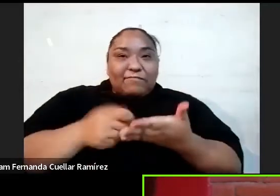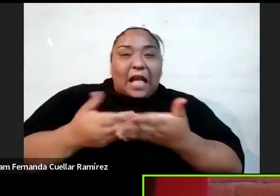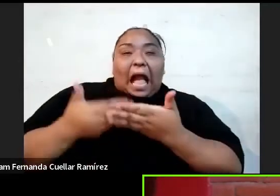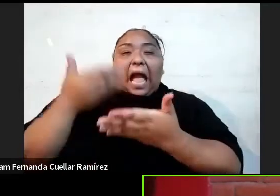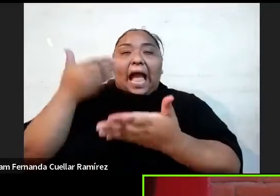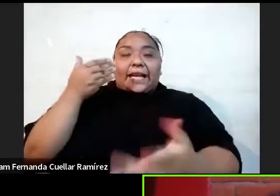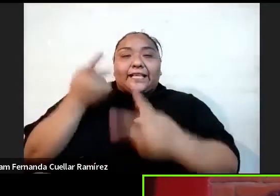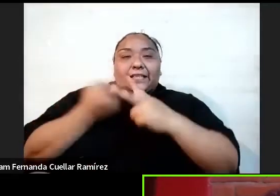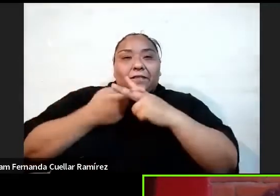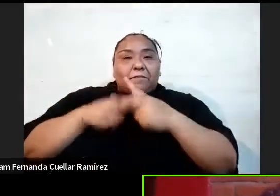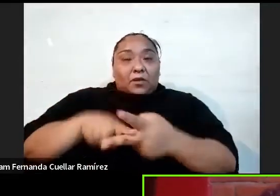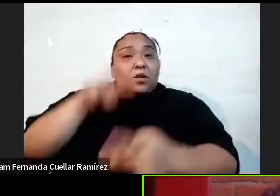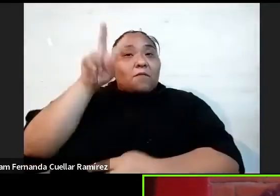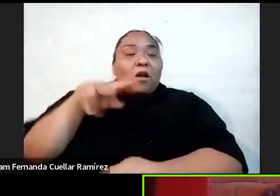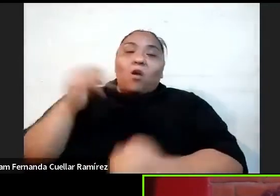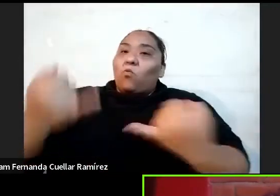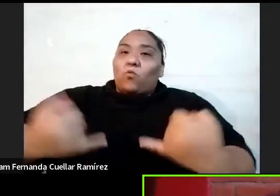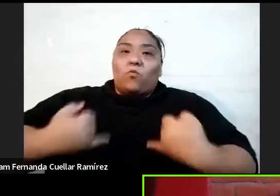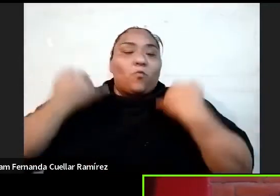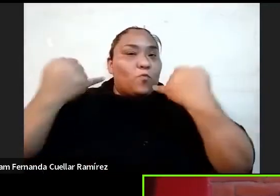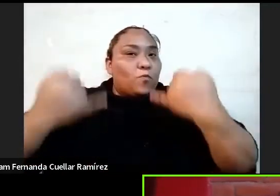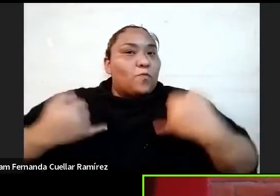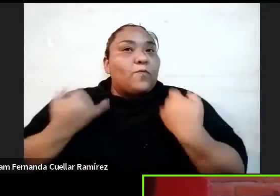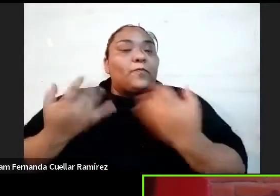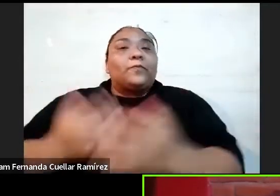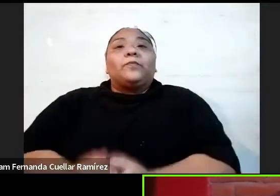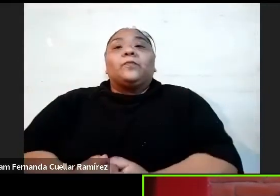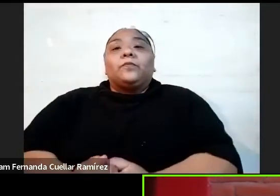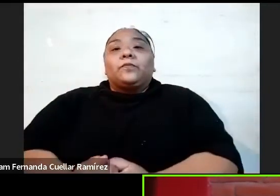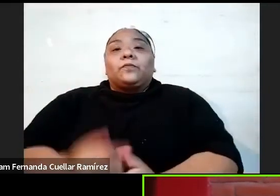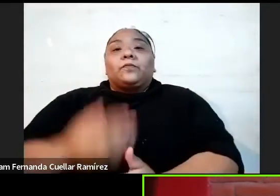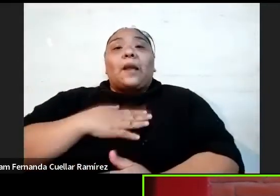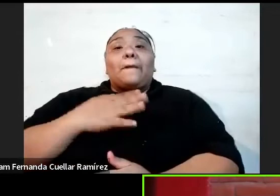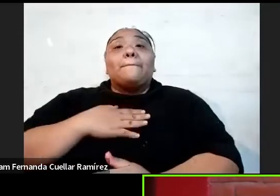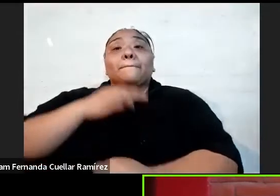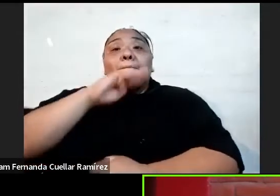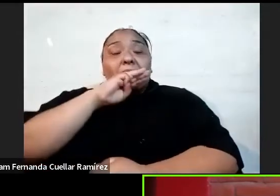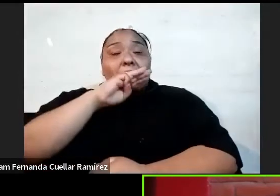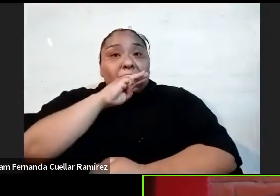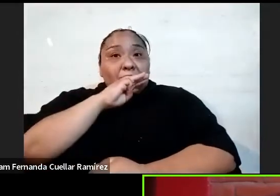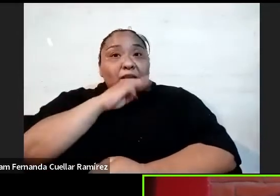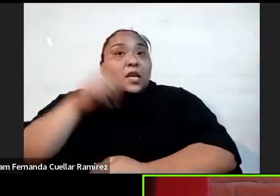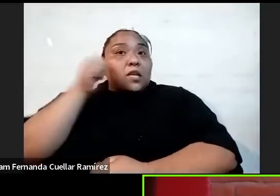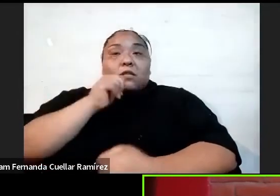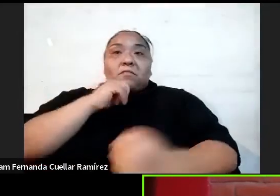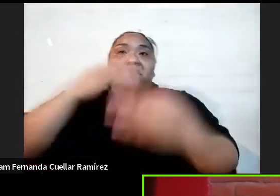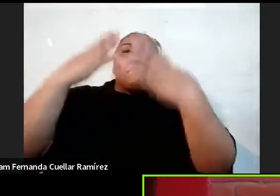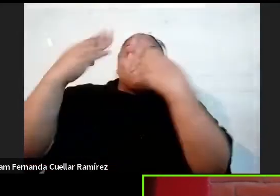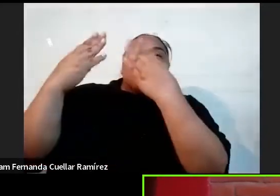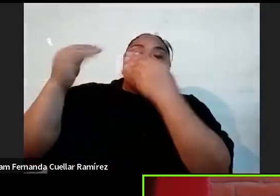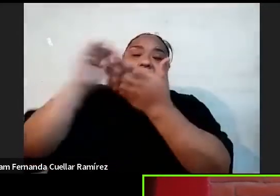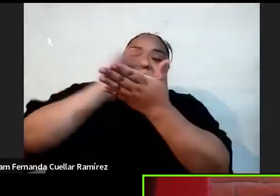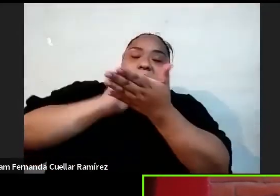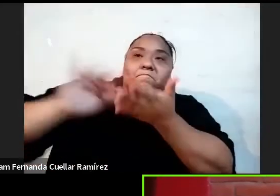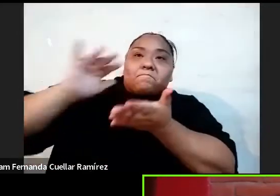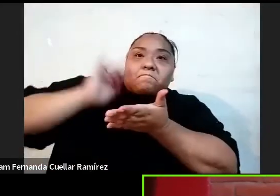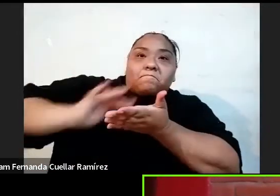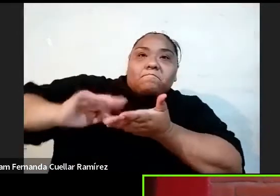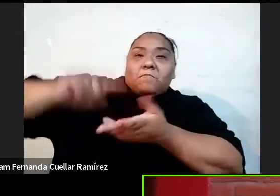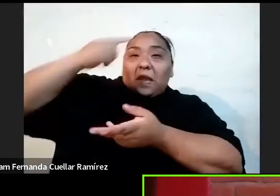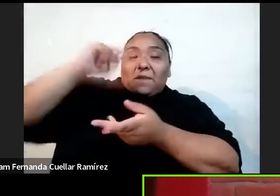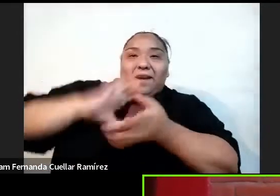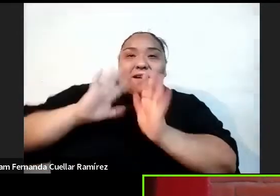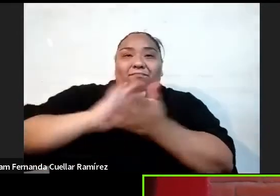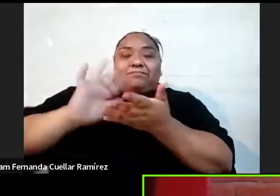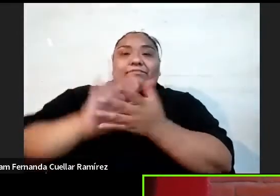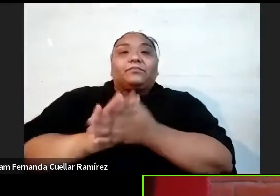a muy temprana edad. Mi madre me inculcó la lectura Y ella estudió teatro y pues